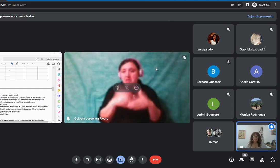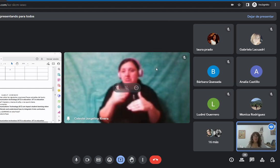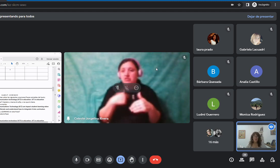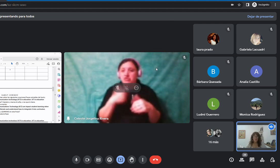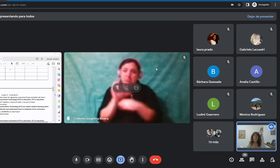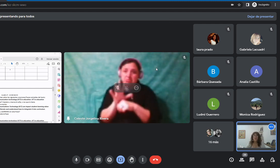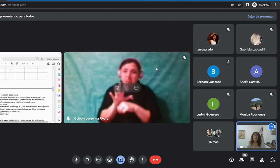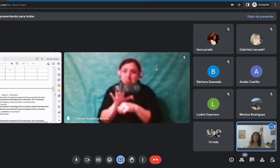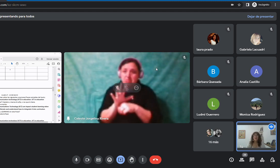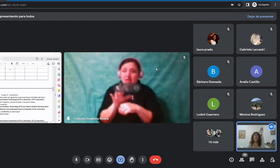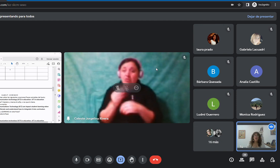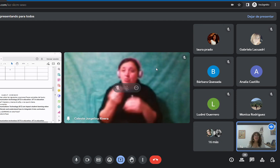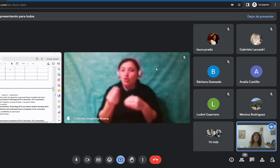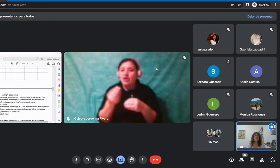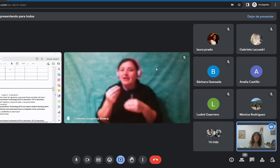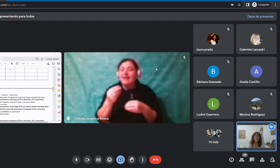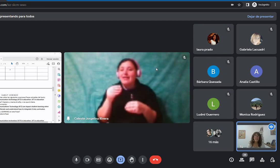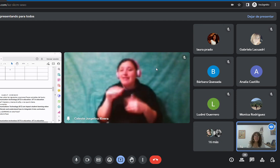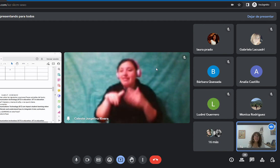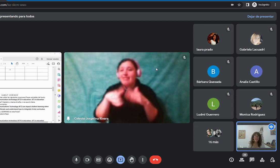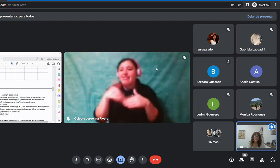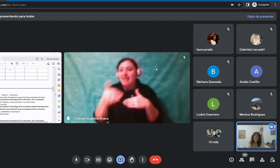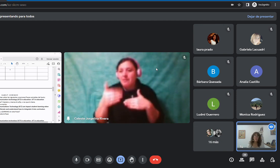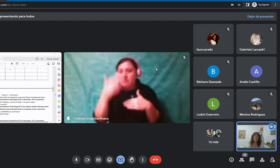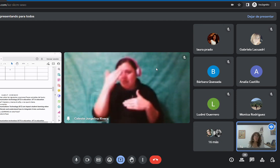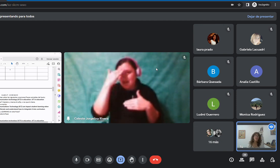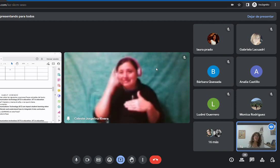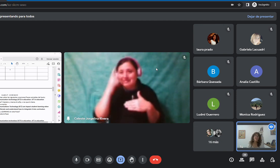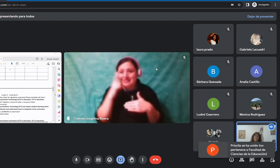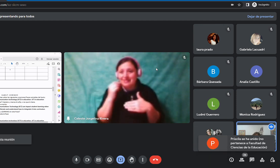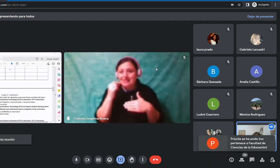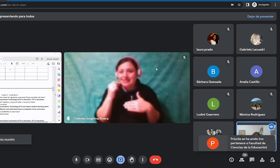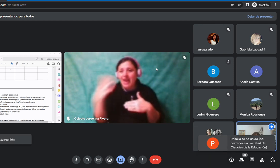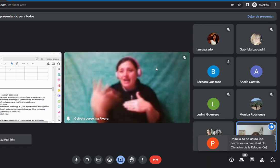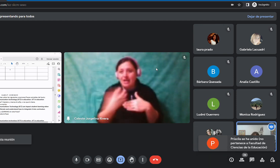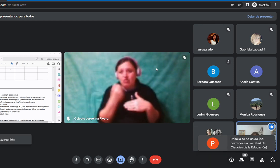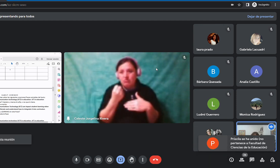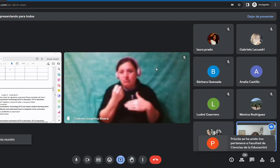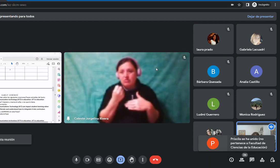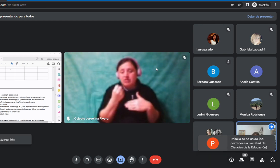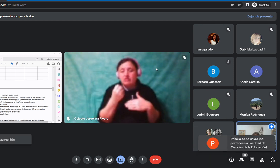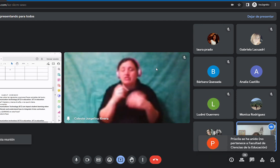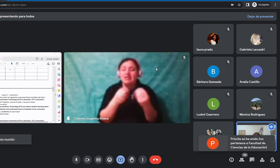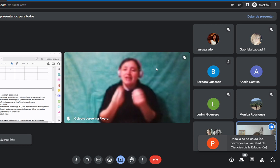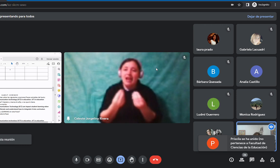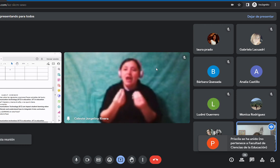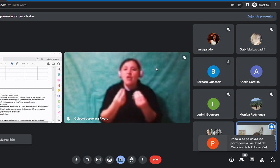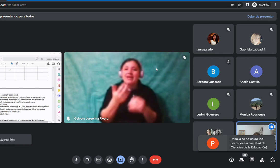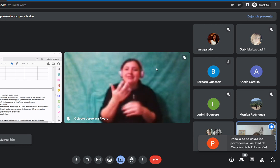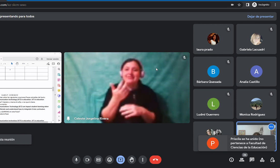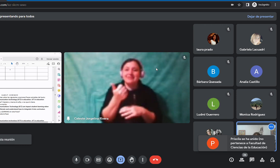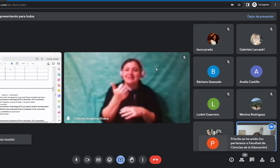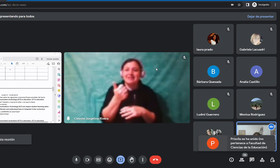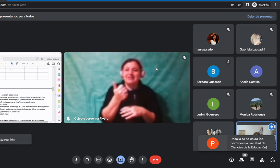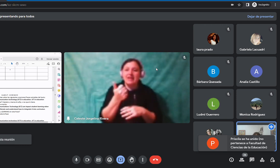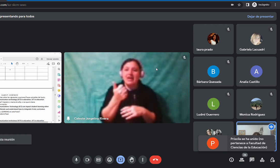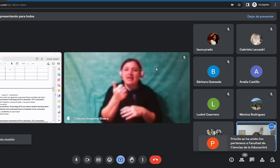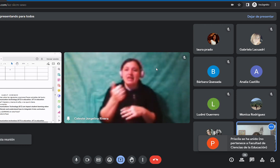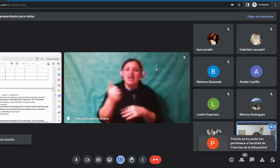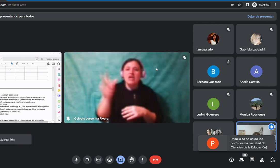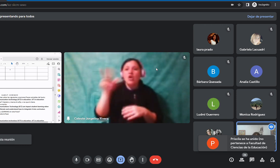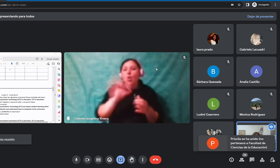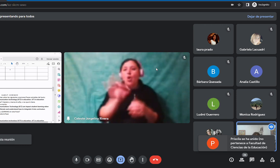recuperatorio. Esa semana del 6, esperamos que ese 6, o si no, a más tardar el 8 de junio,